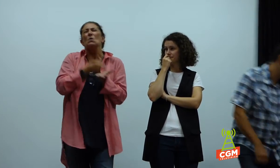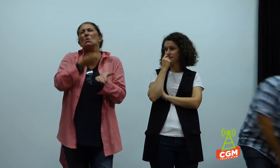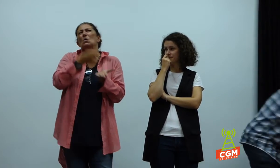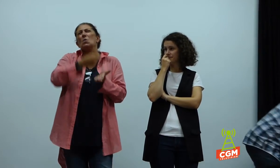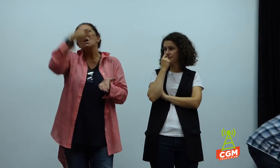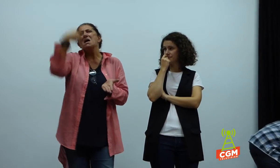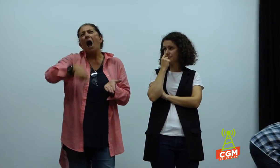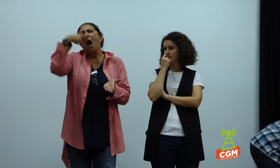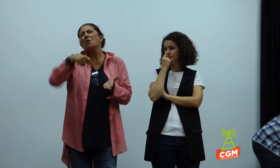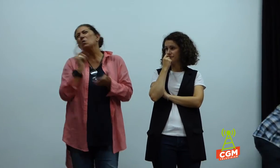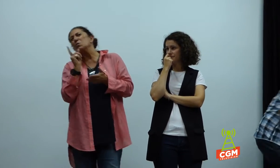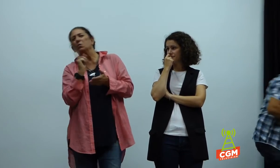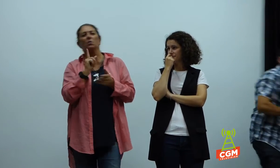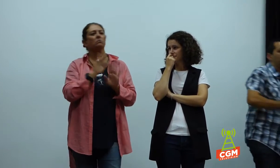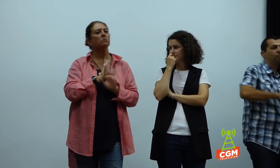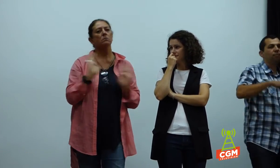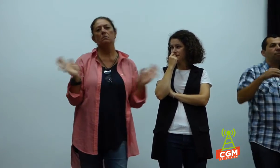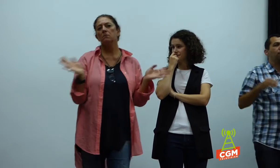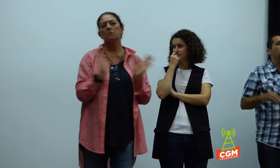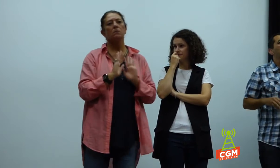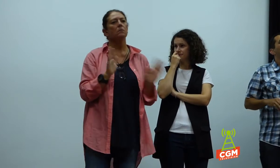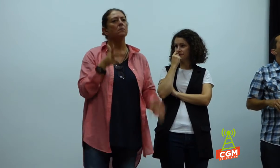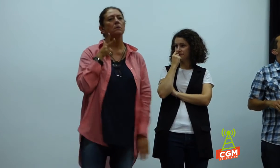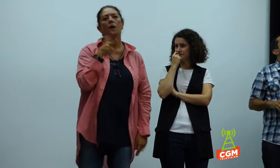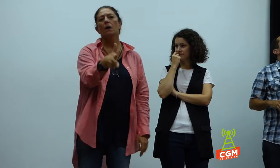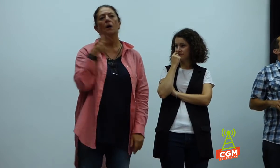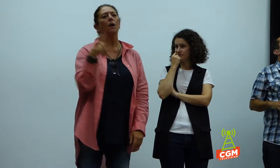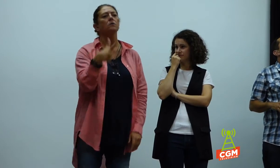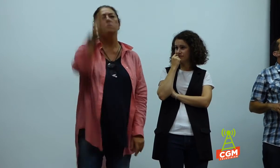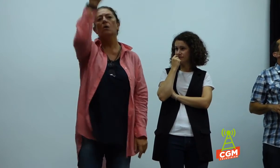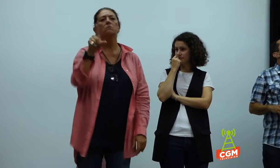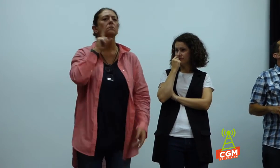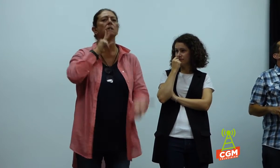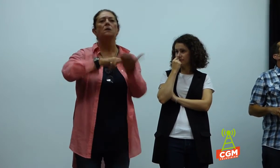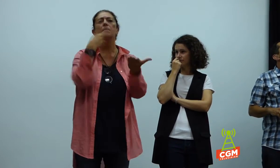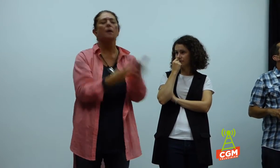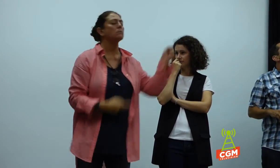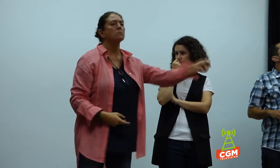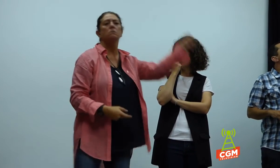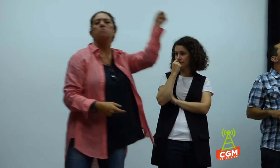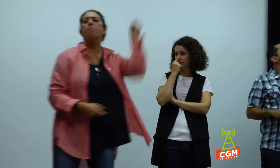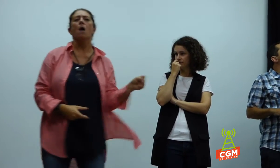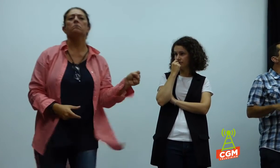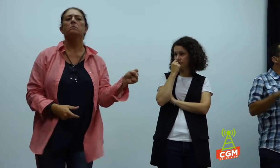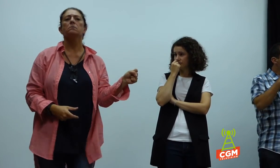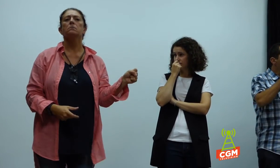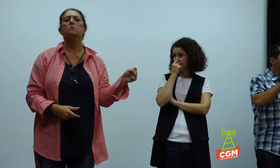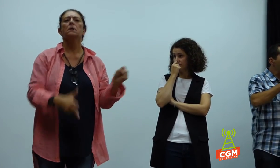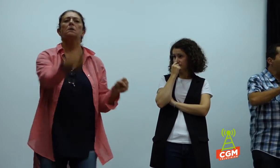no entienda cómo somos, pero es que cómo vamos a contratar un intérprete si es muy caro. No, vamos a ver. Es mi derecho poner un